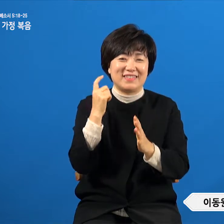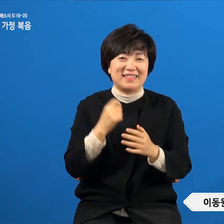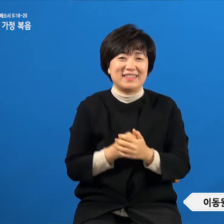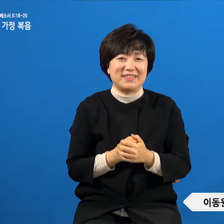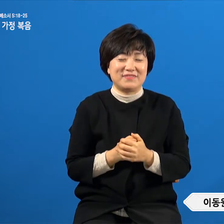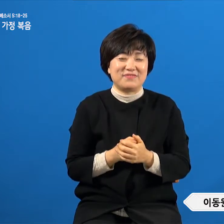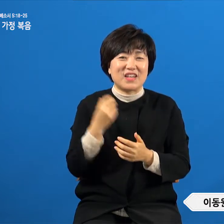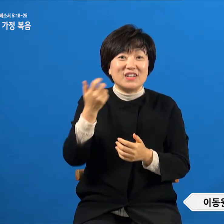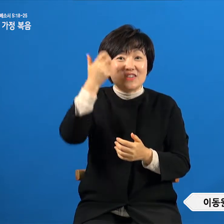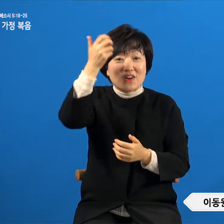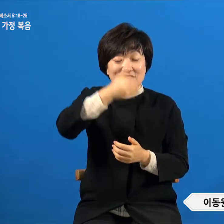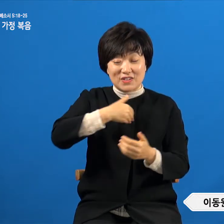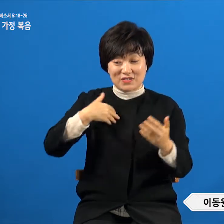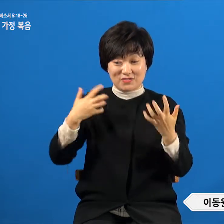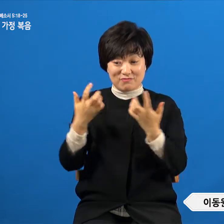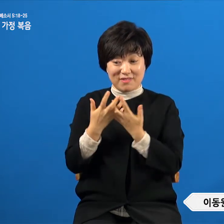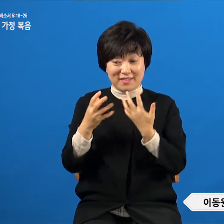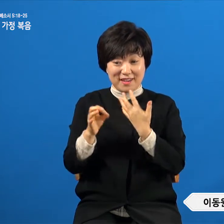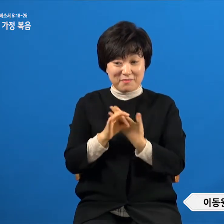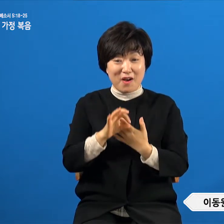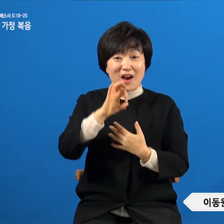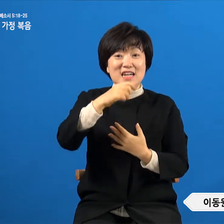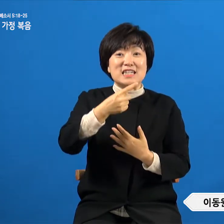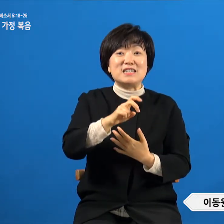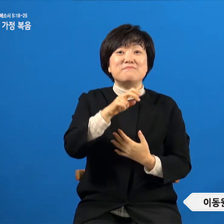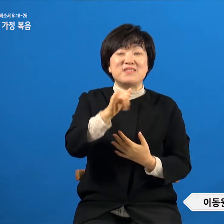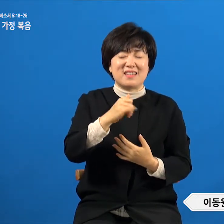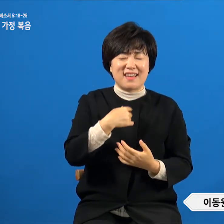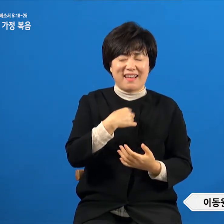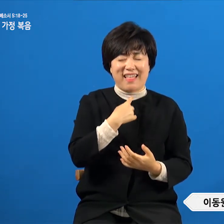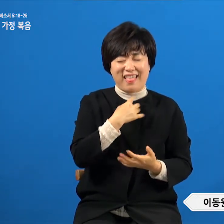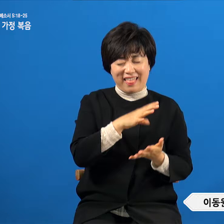네. 성령 충만하면 음치도 노래를 만든다.